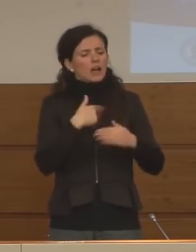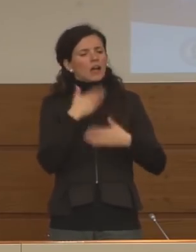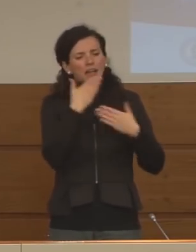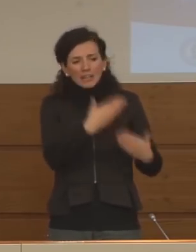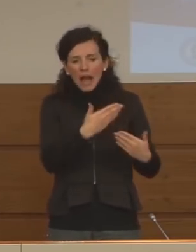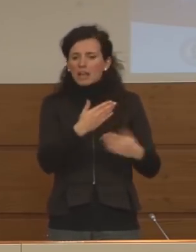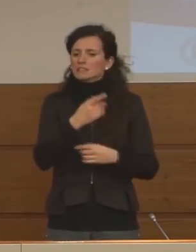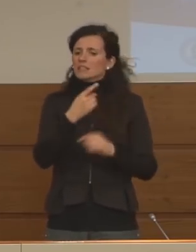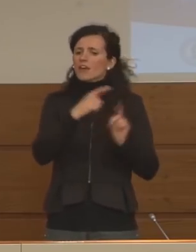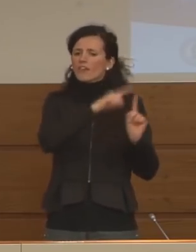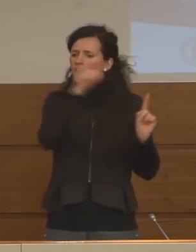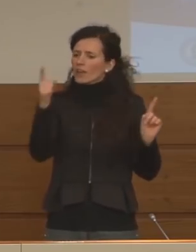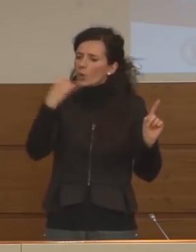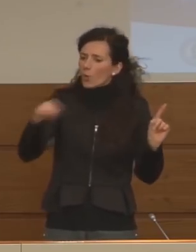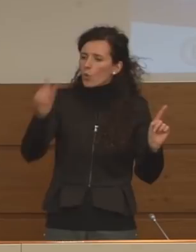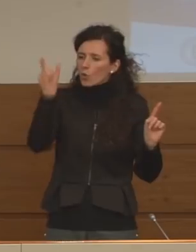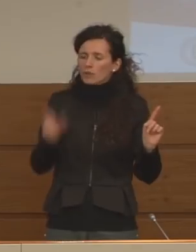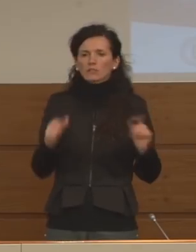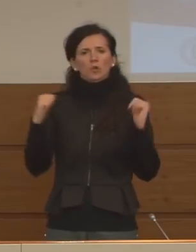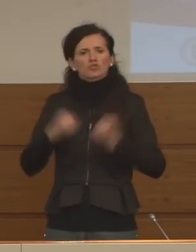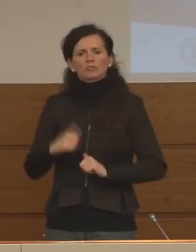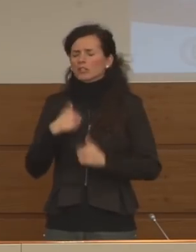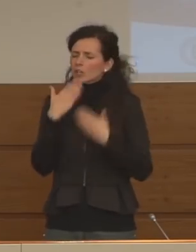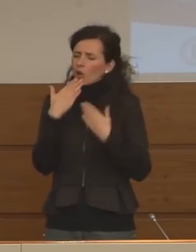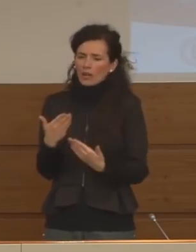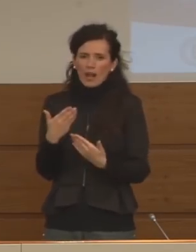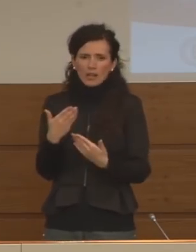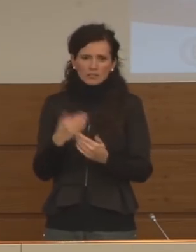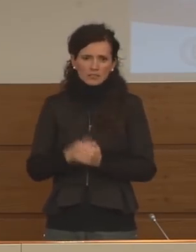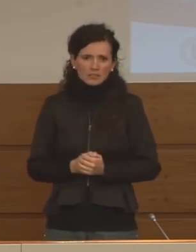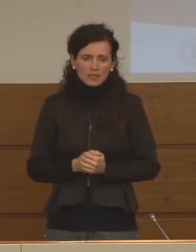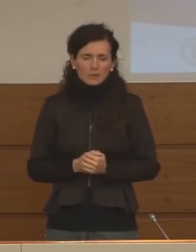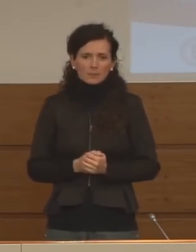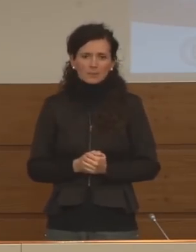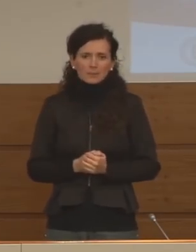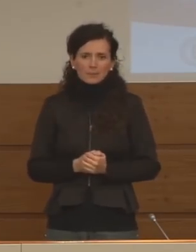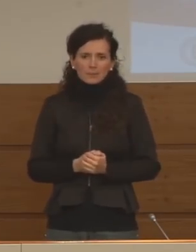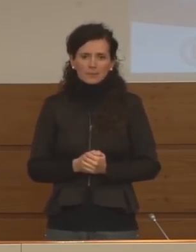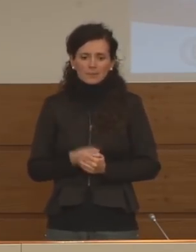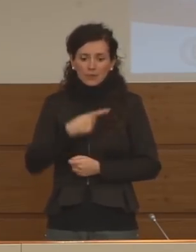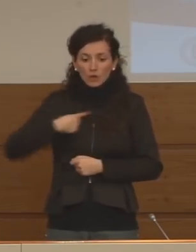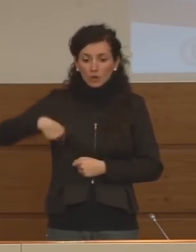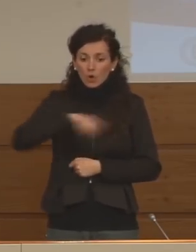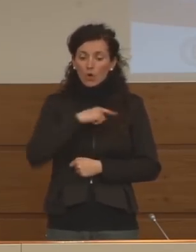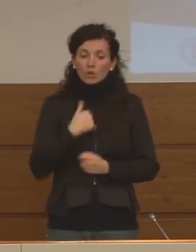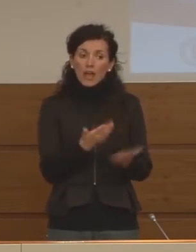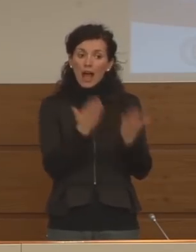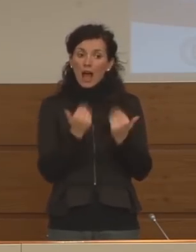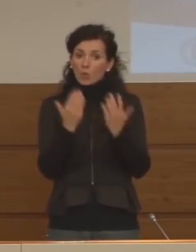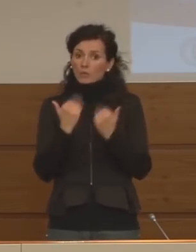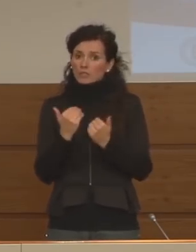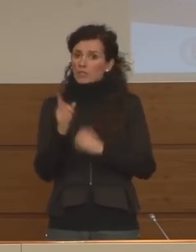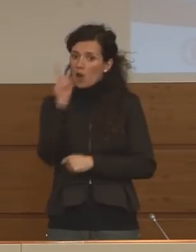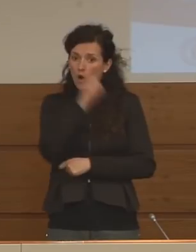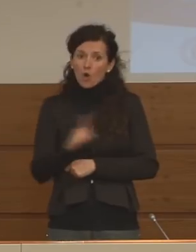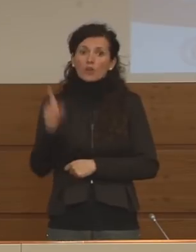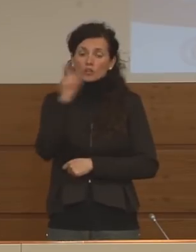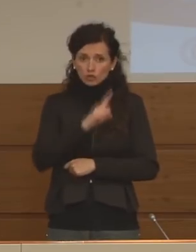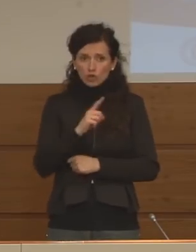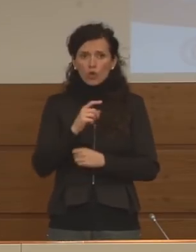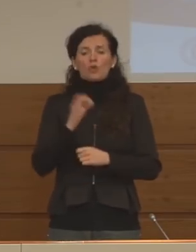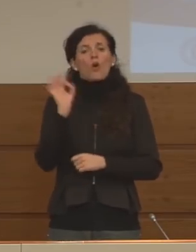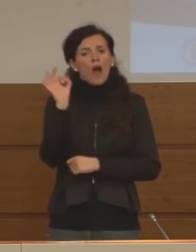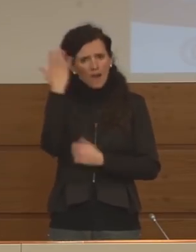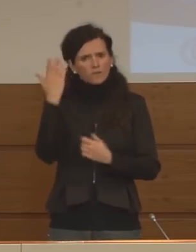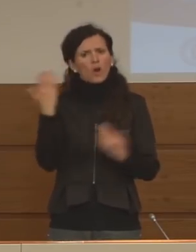noi acquistiamo tutti i giorni ordiniamo e qualche volta tutte le notti visto i